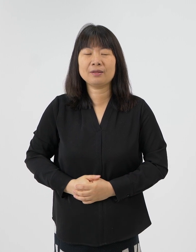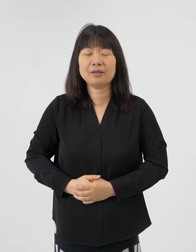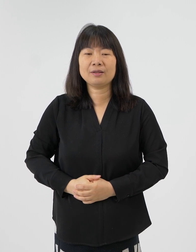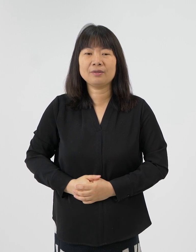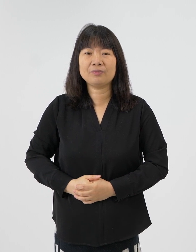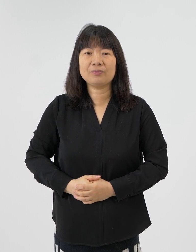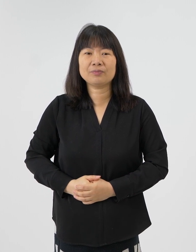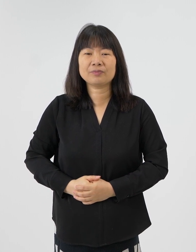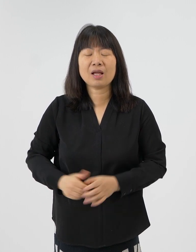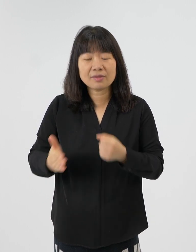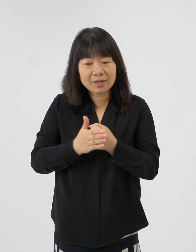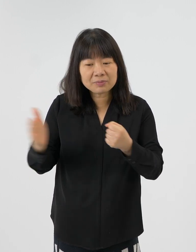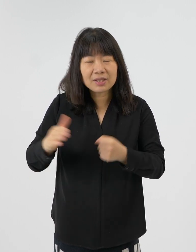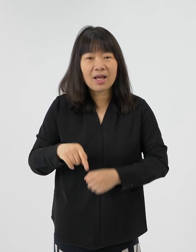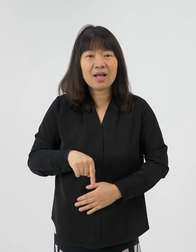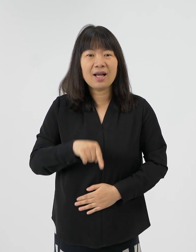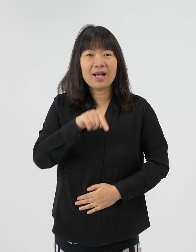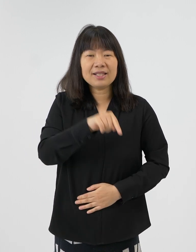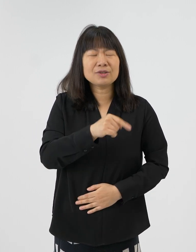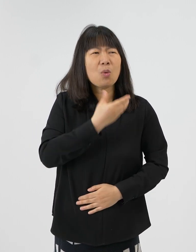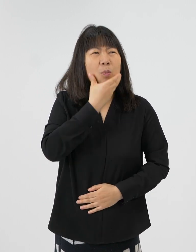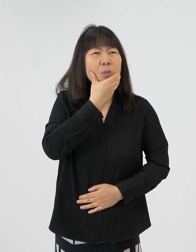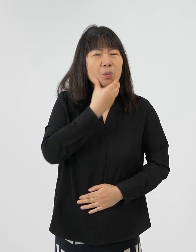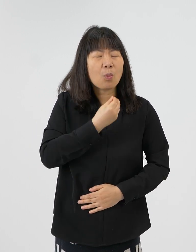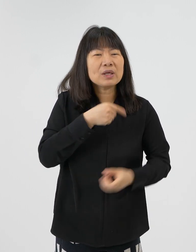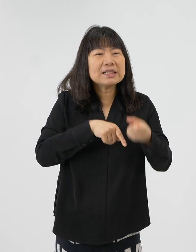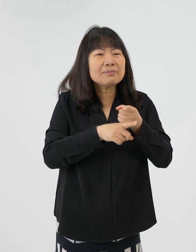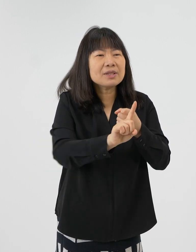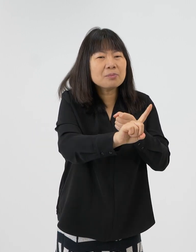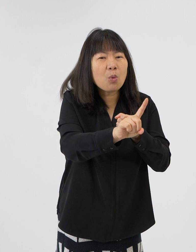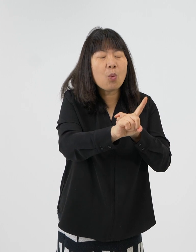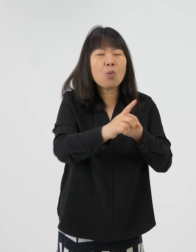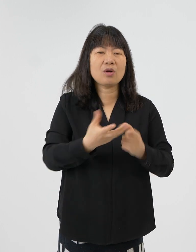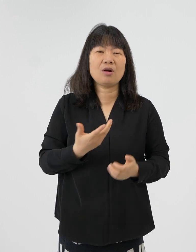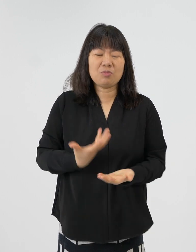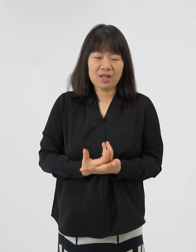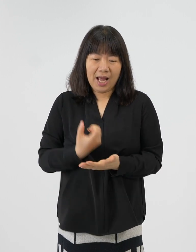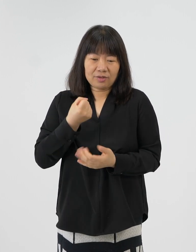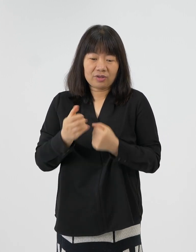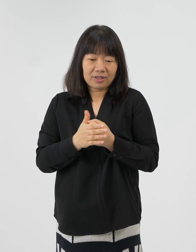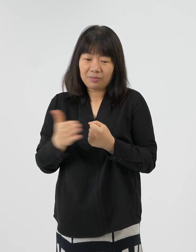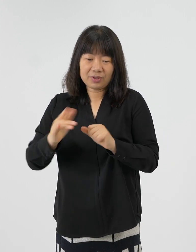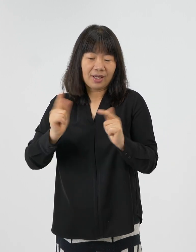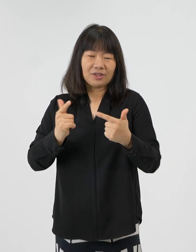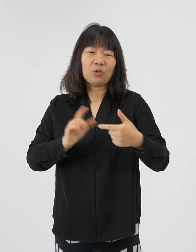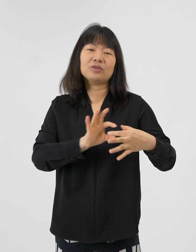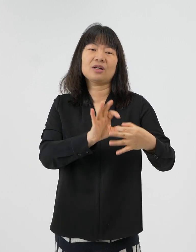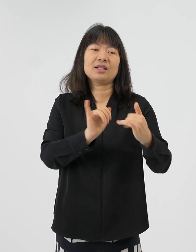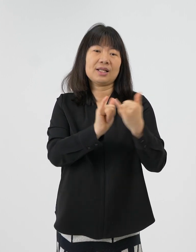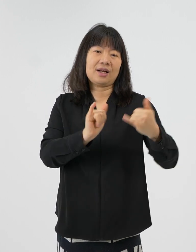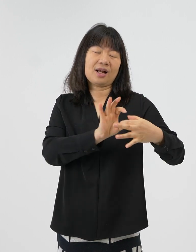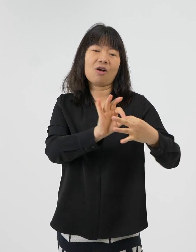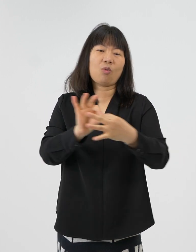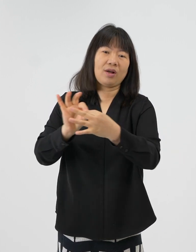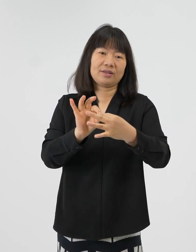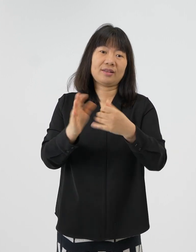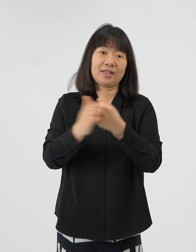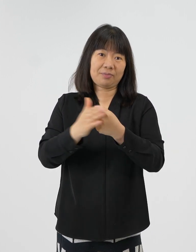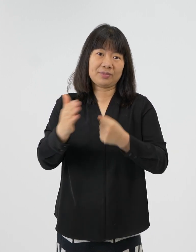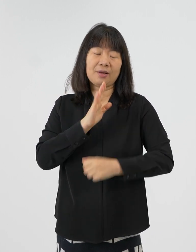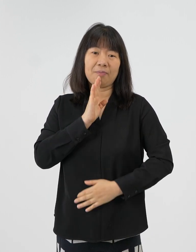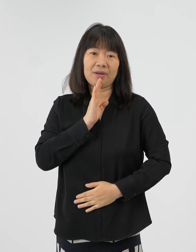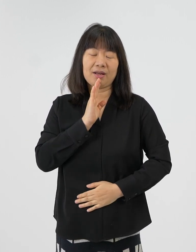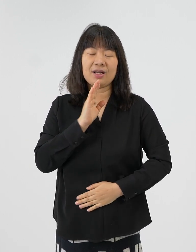어떤 소유의 복의 개념이 아니고 관계 개념이에요. 다시 말해서